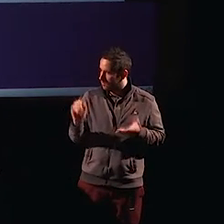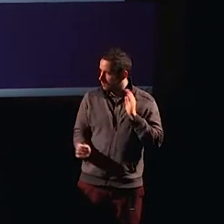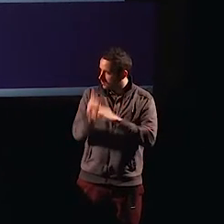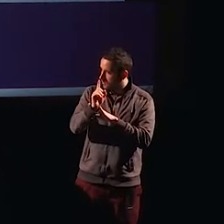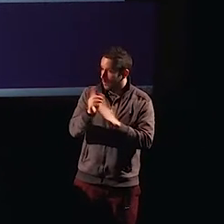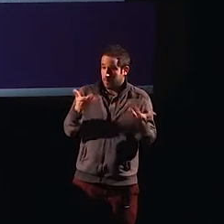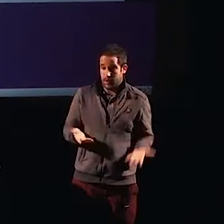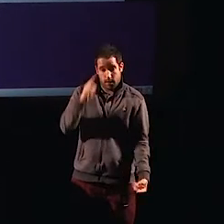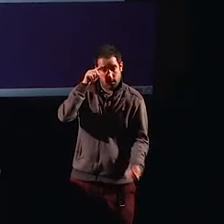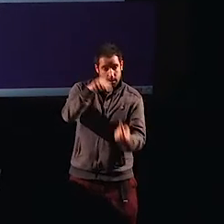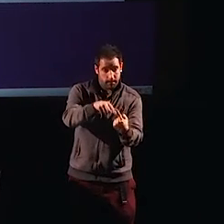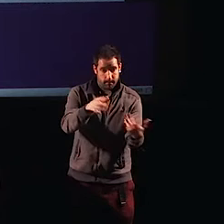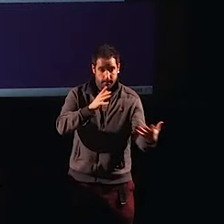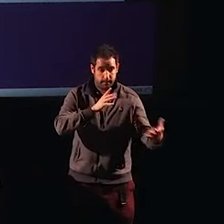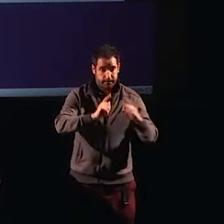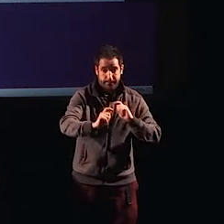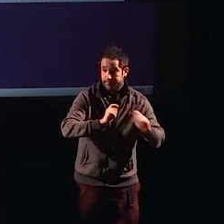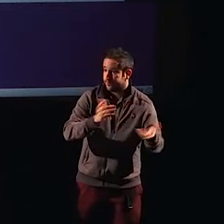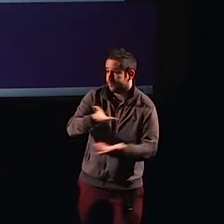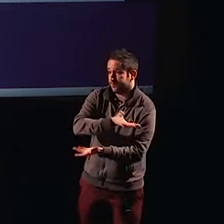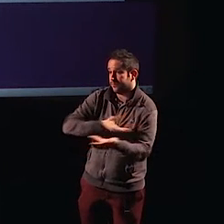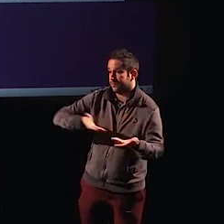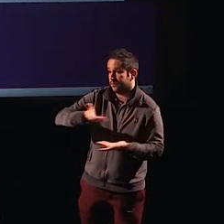Alors, de quoi on va parler de manière plus